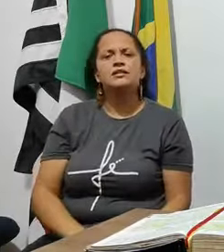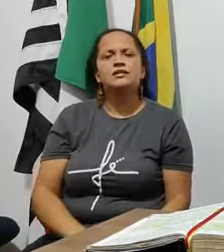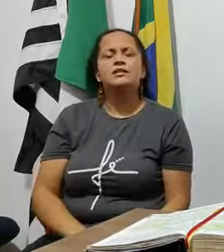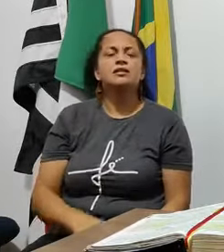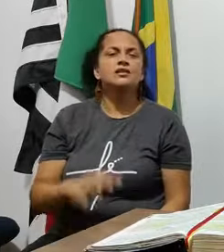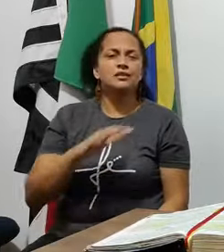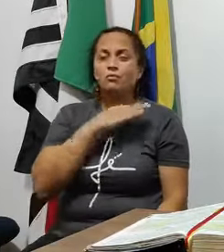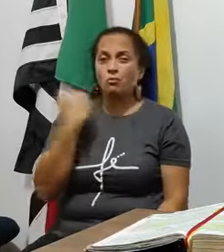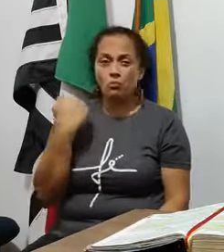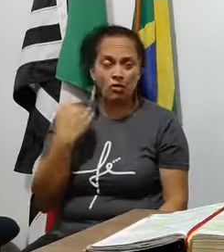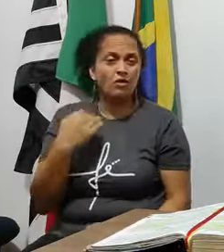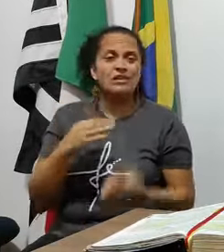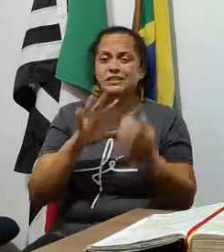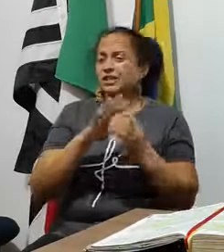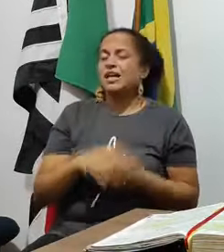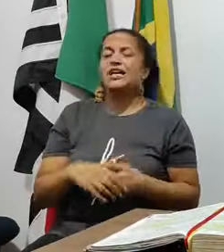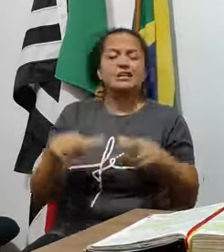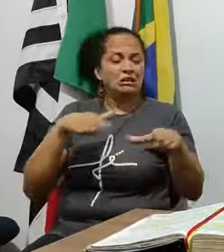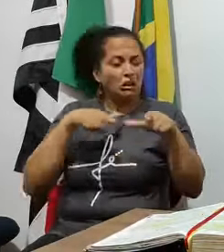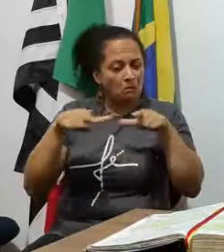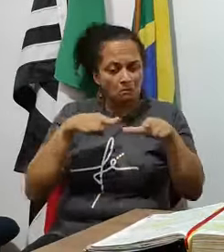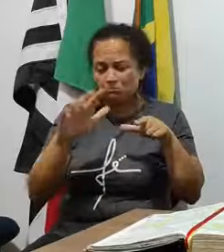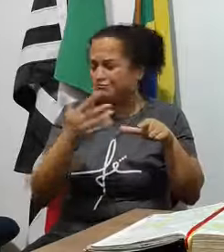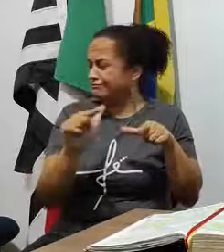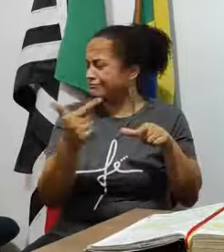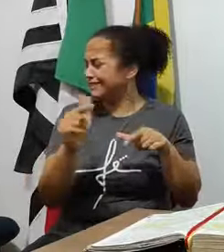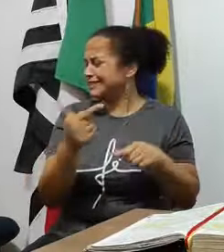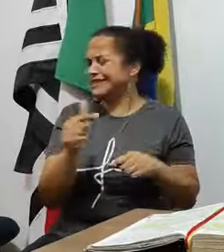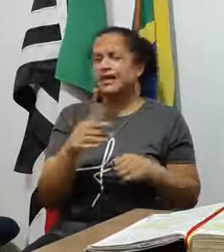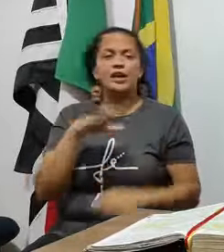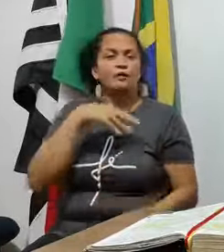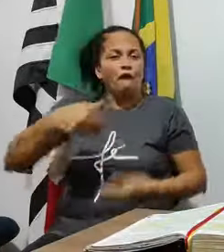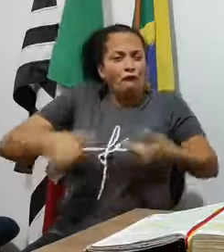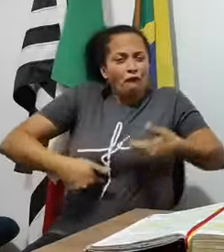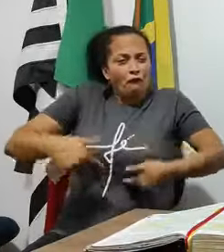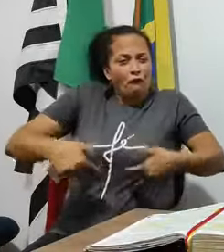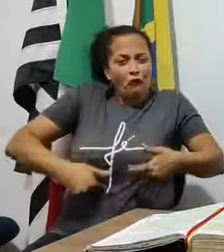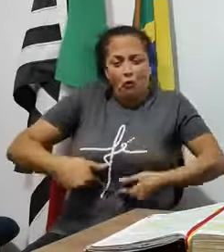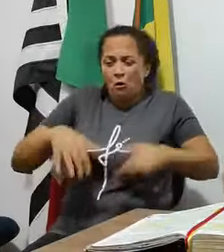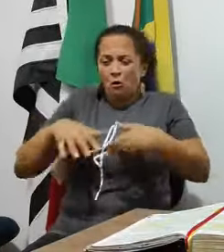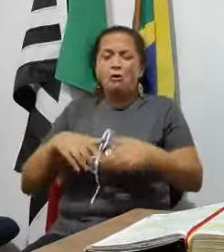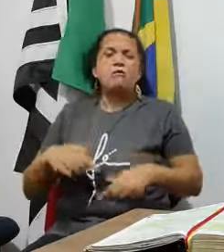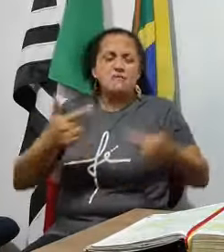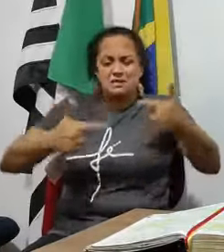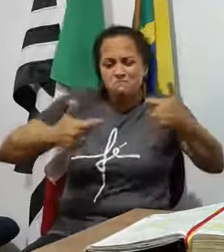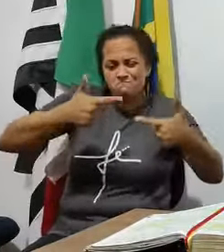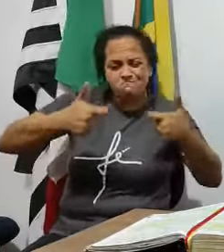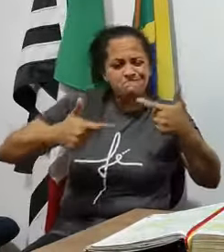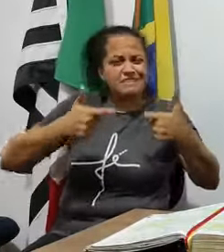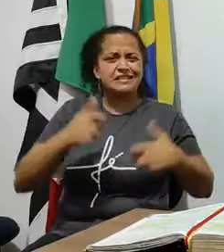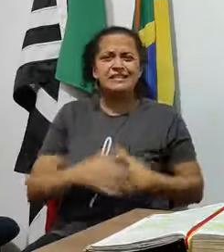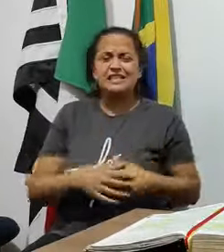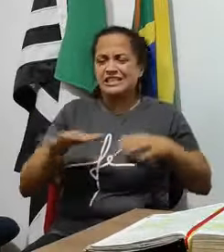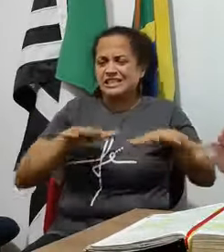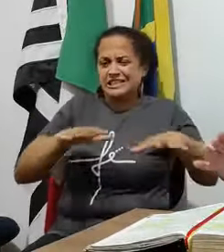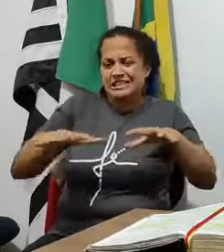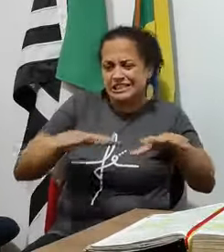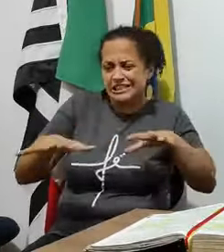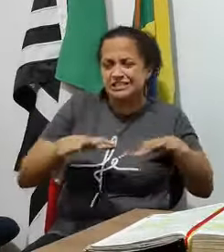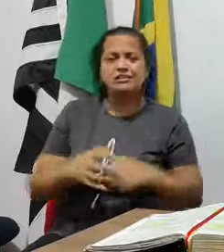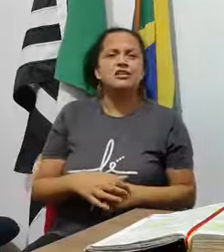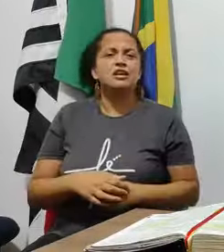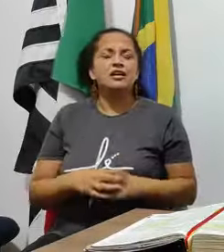corrupção, desemprego, fome, terremotos, guerras, violência, tentações